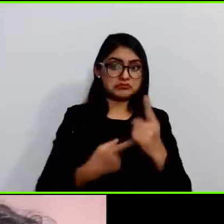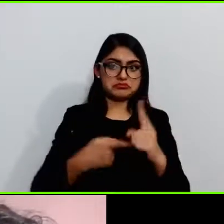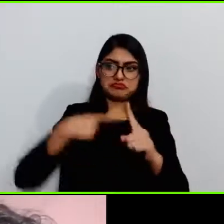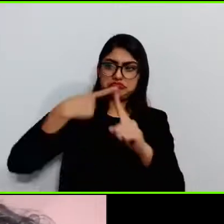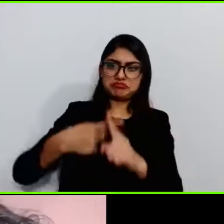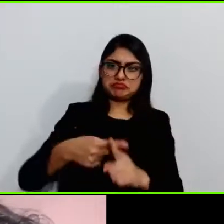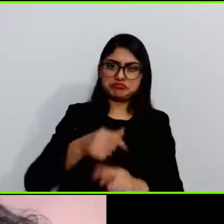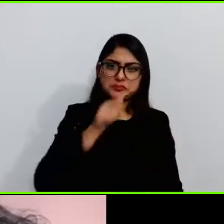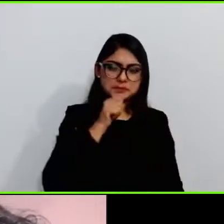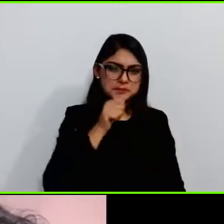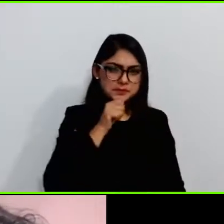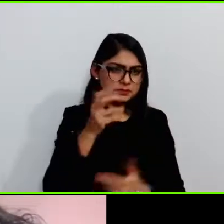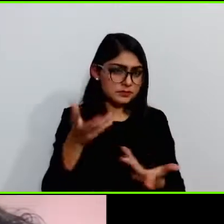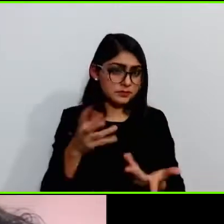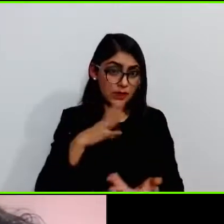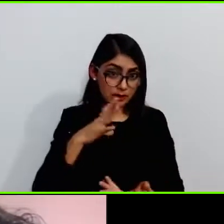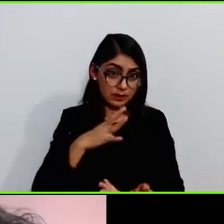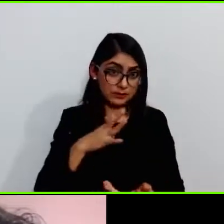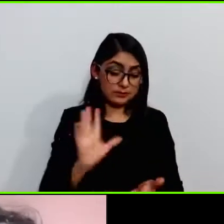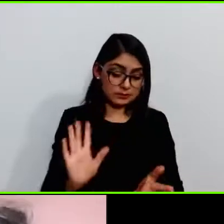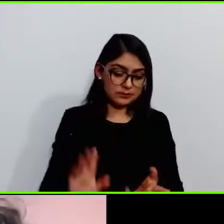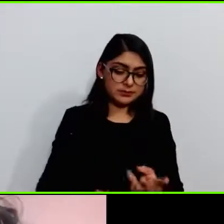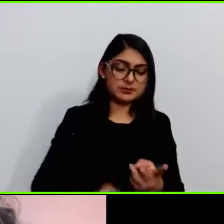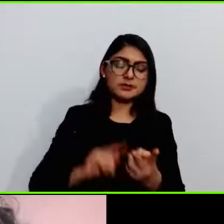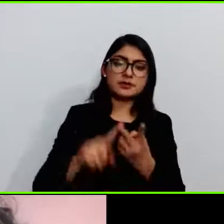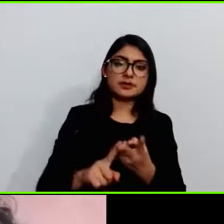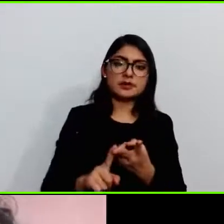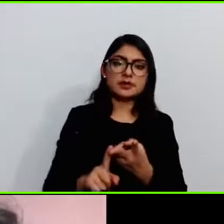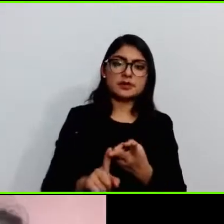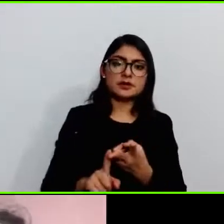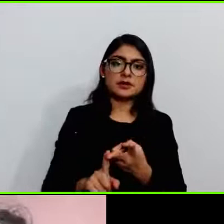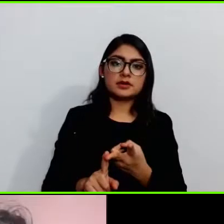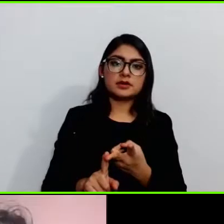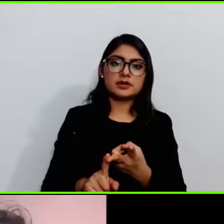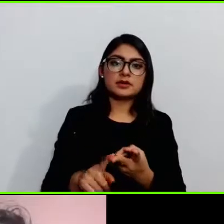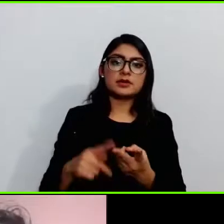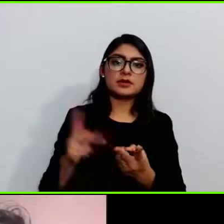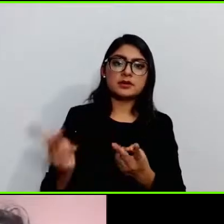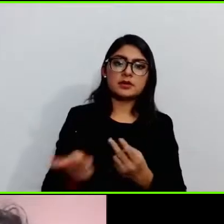La segunda sería, ¿los derechos de participación política sí son derechos humanos?